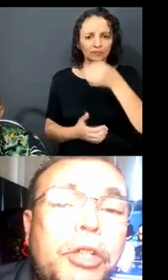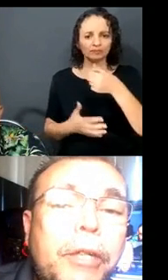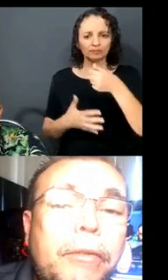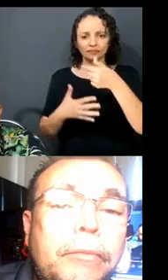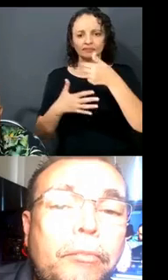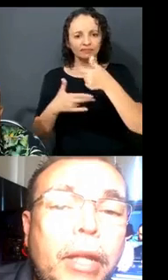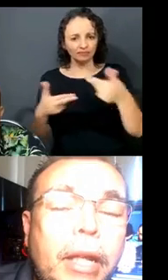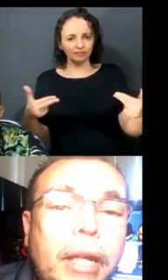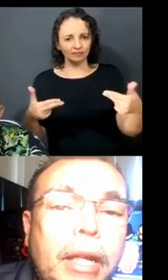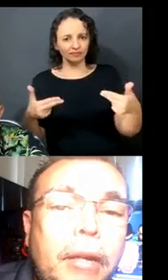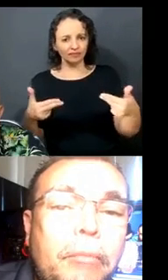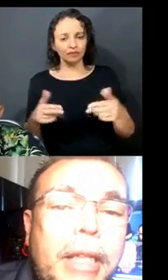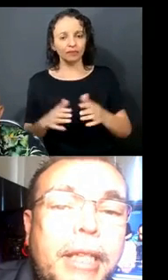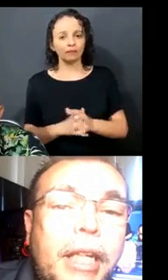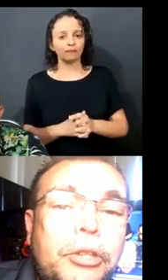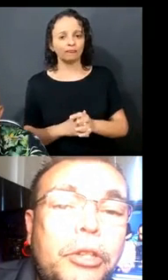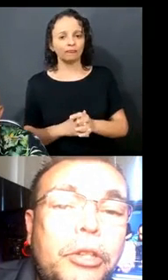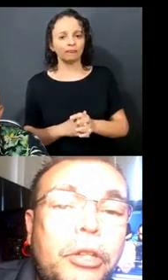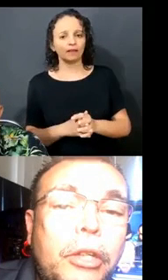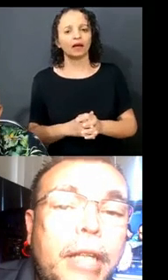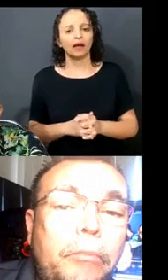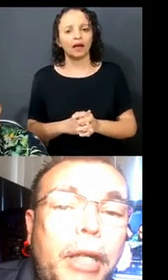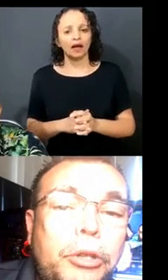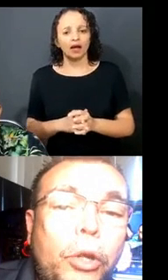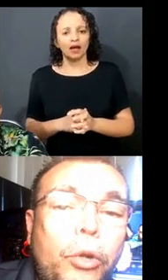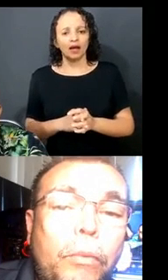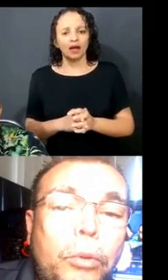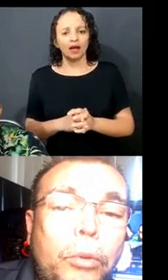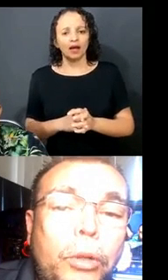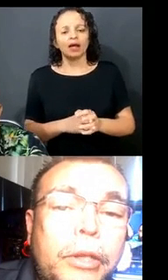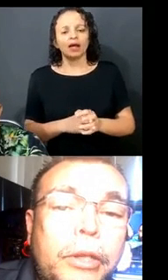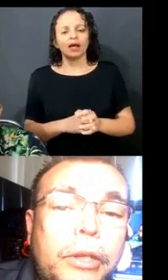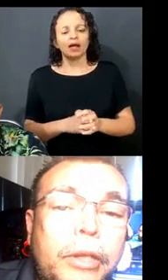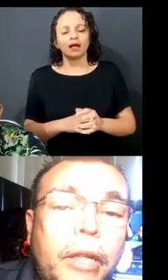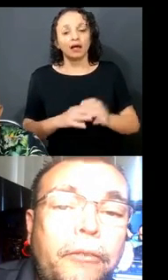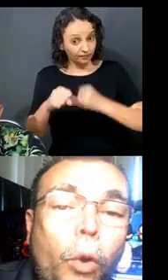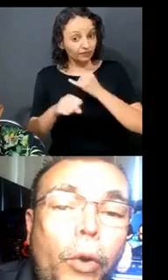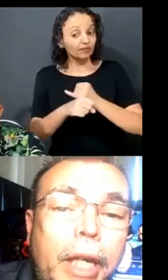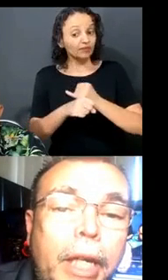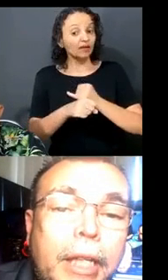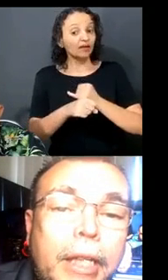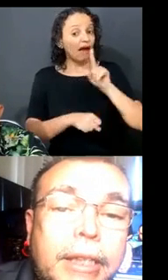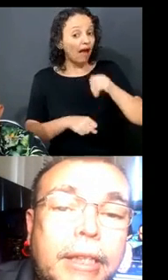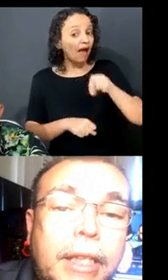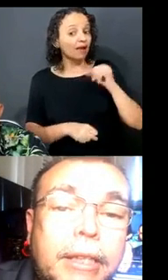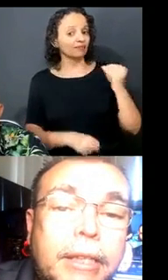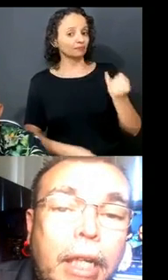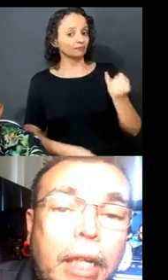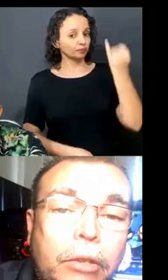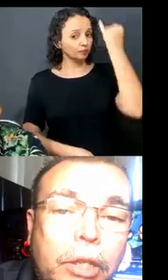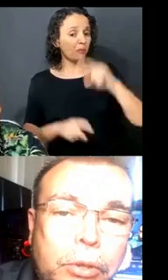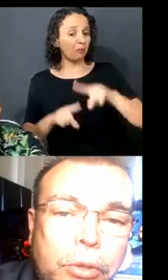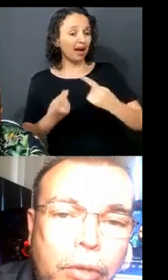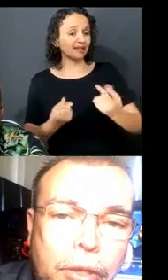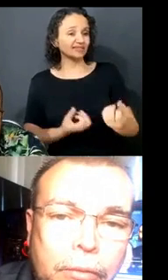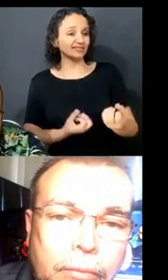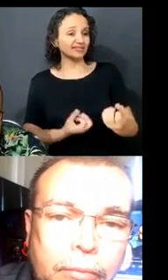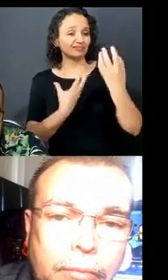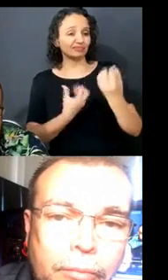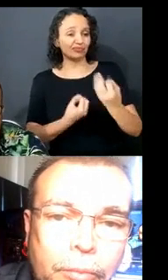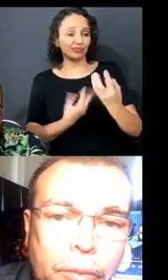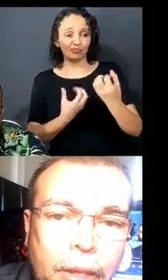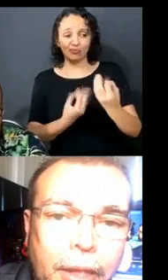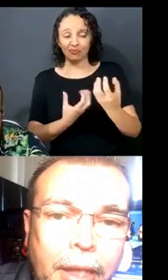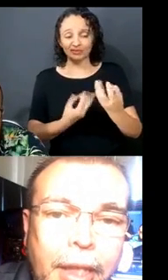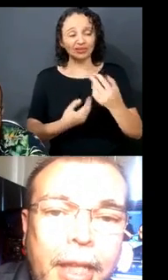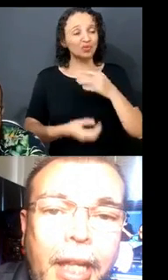A mídia é importante, mas ela também jogou muita informação ruim que está